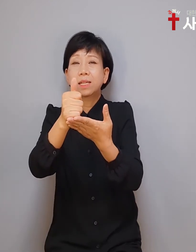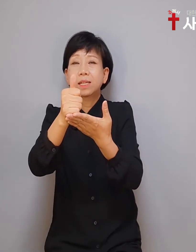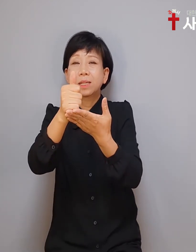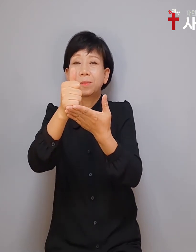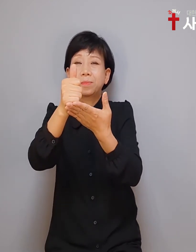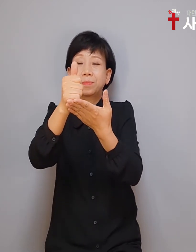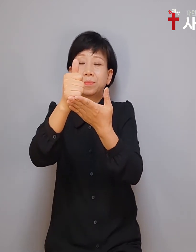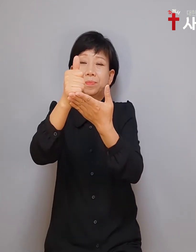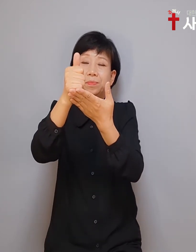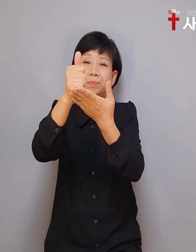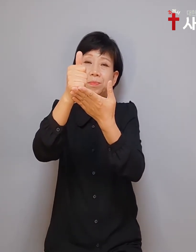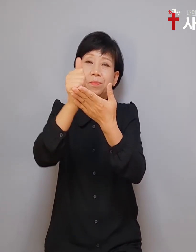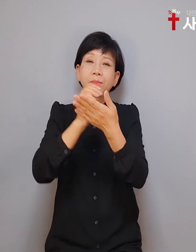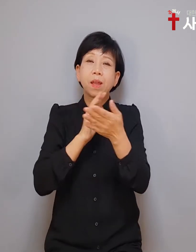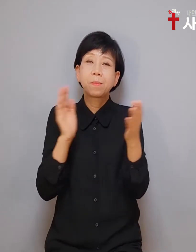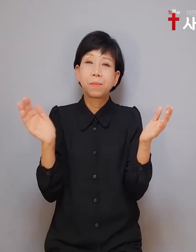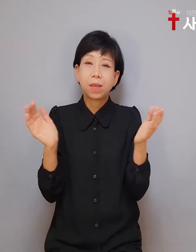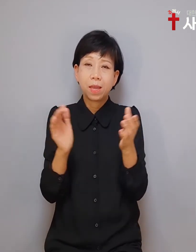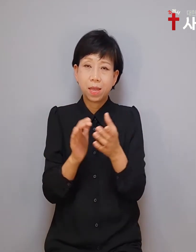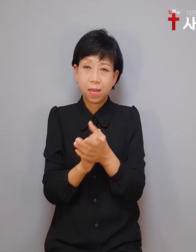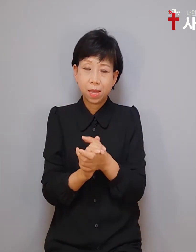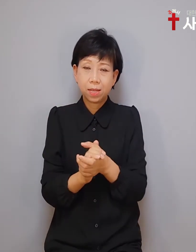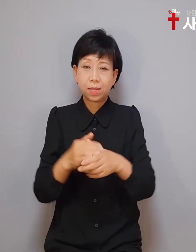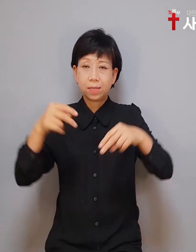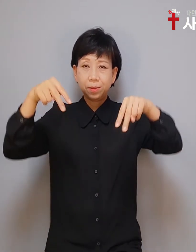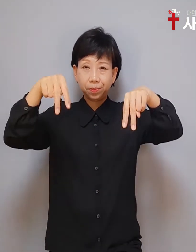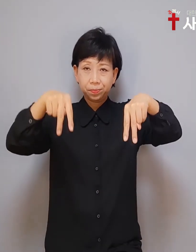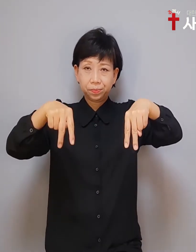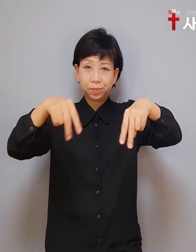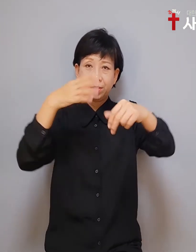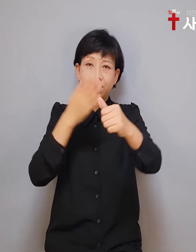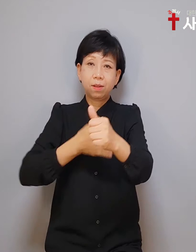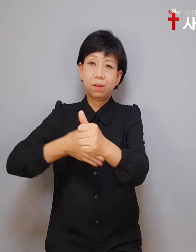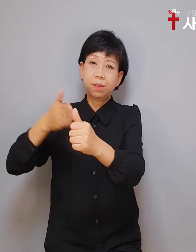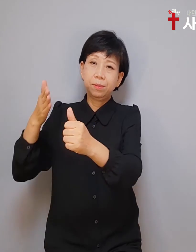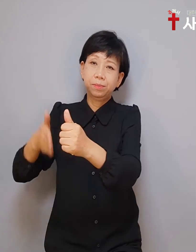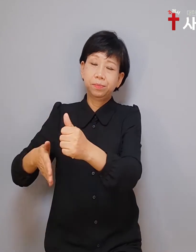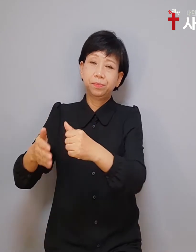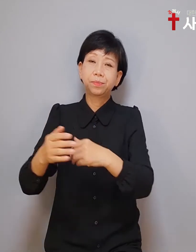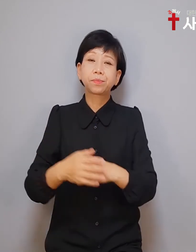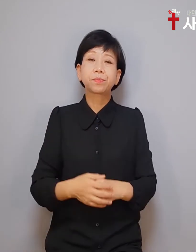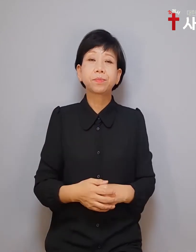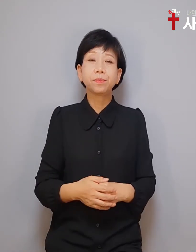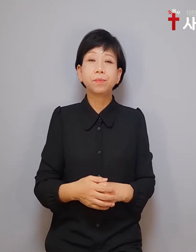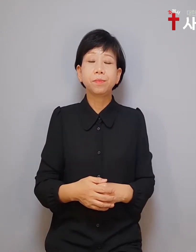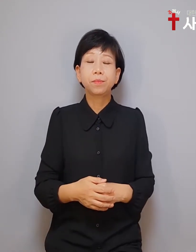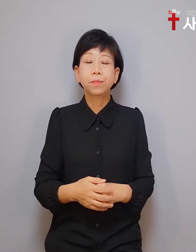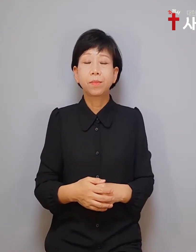하나님 아멘. 우리 다 일어나시겠습니다. 주께 엎드려 예배드립니다.